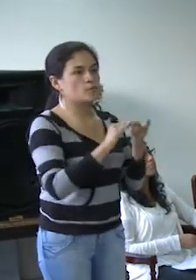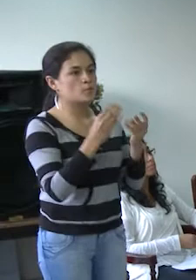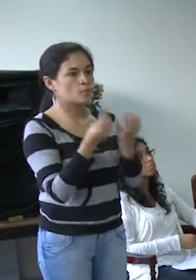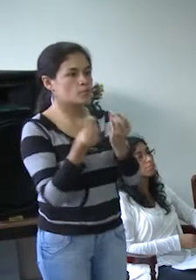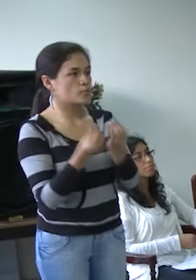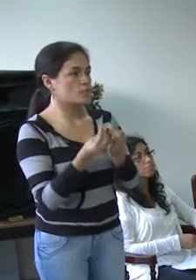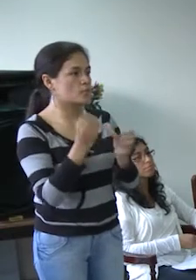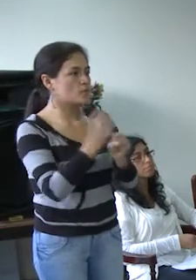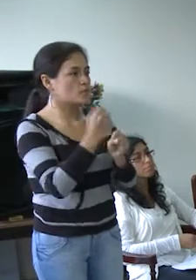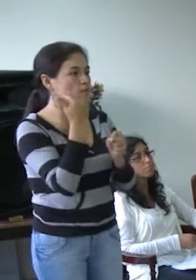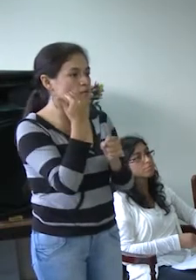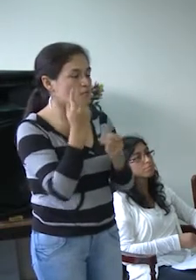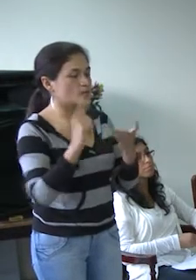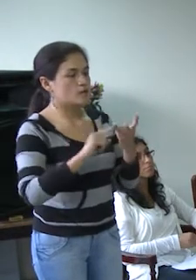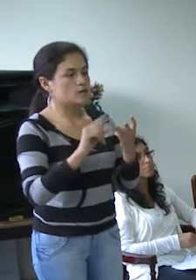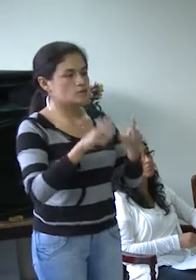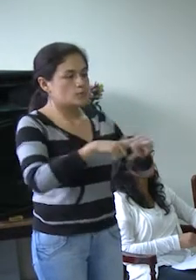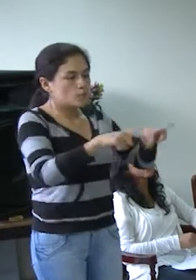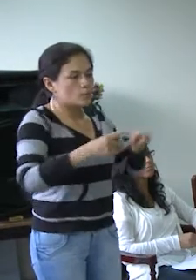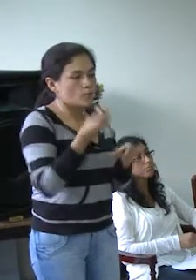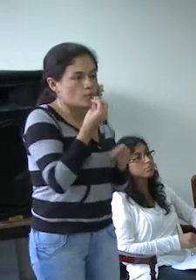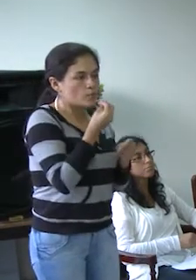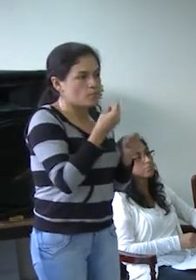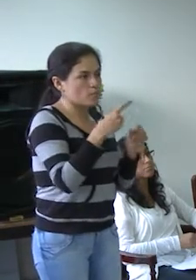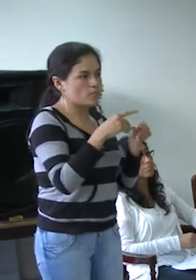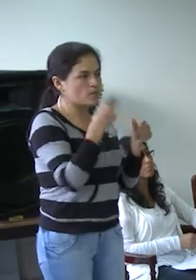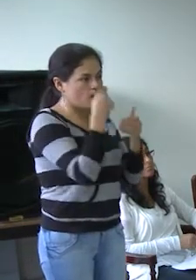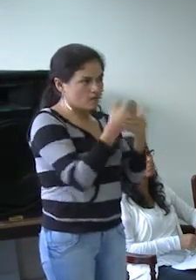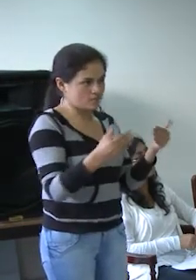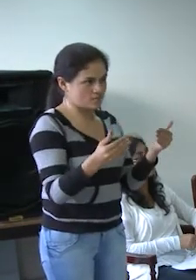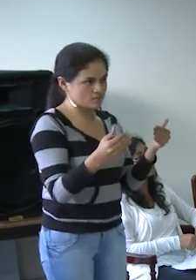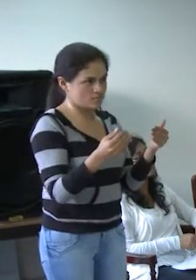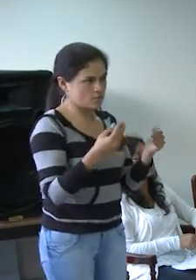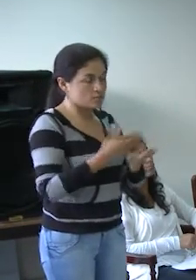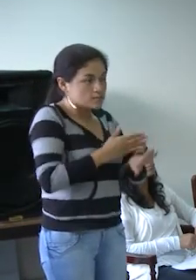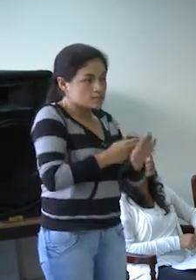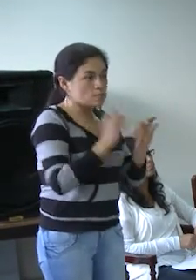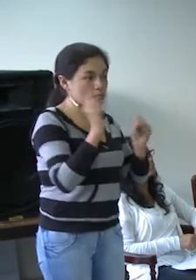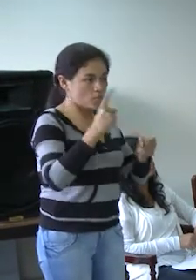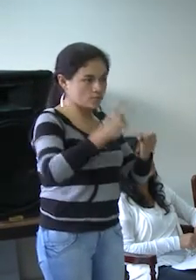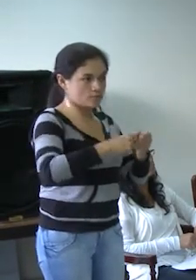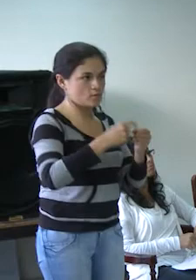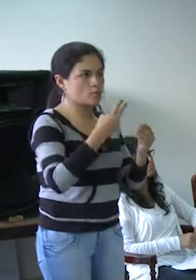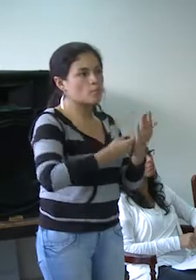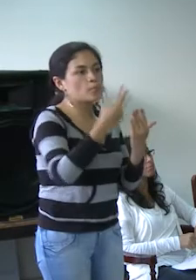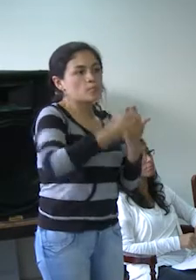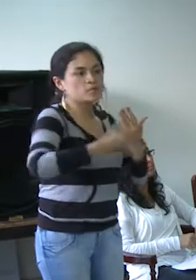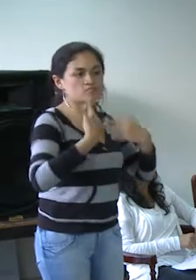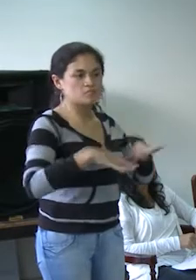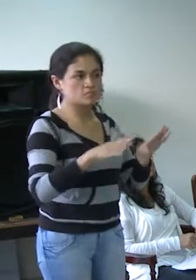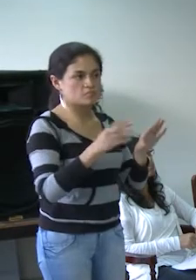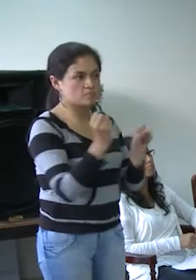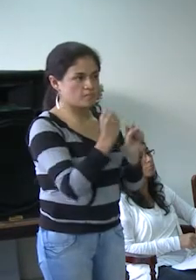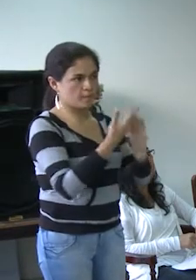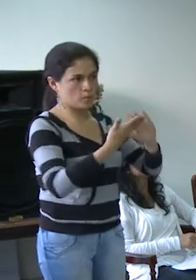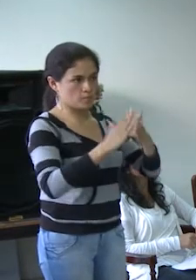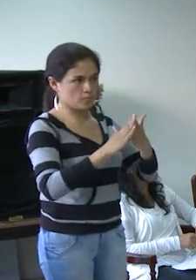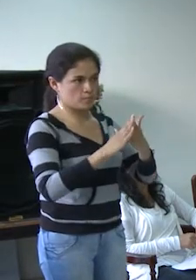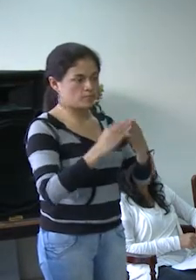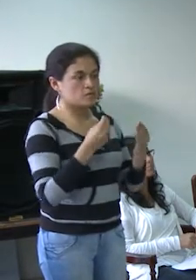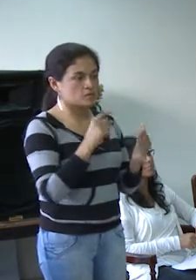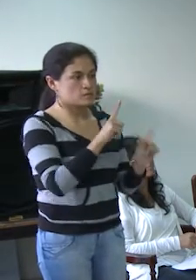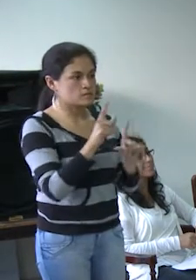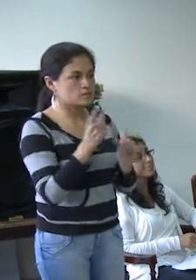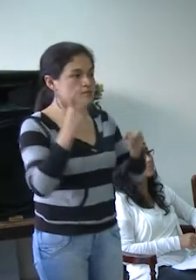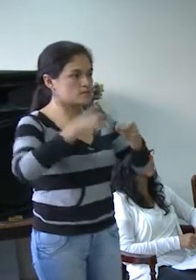sé dónde, o con el comedor popular de no sé dónde, y escribía un proyecto, y la universidad se colocaba en función del